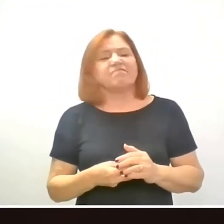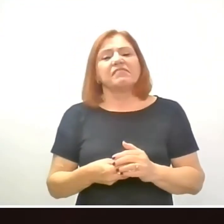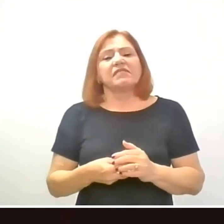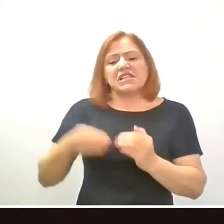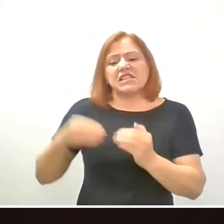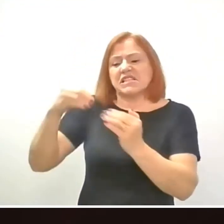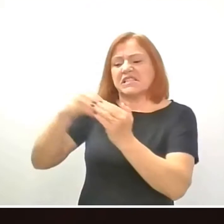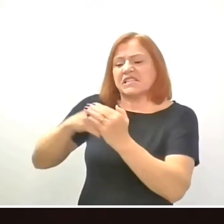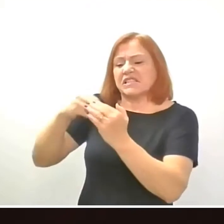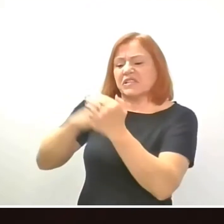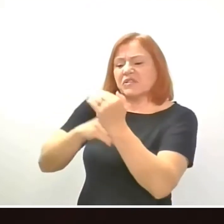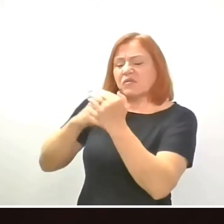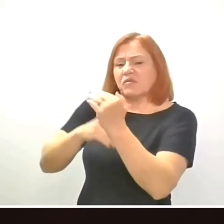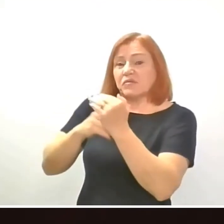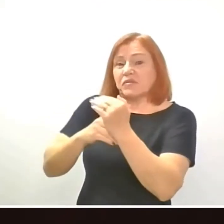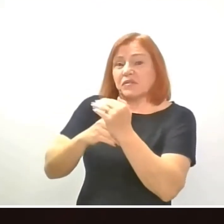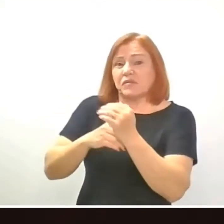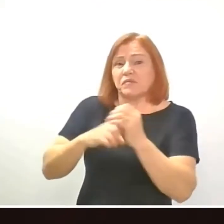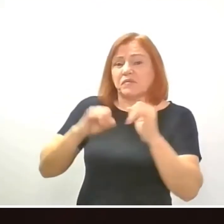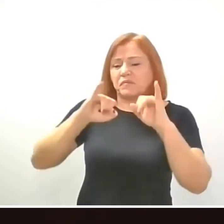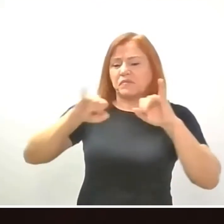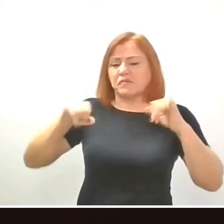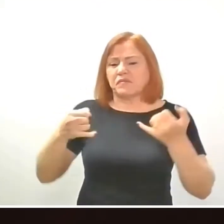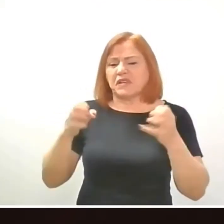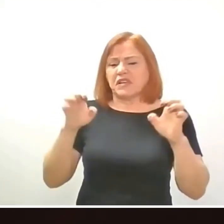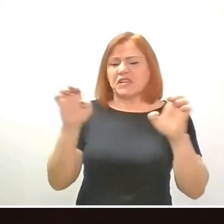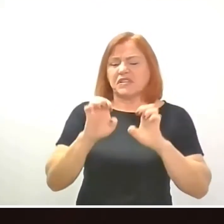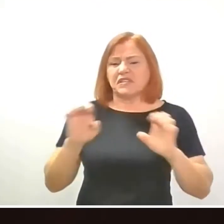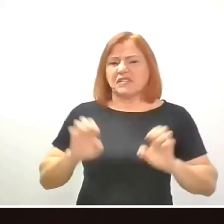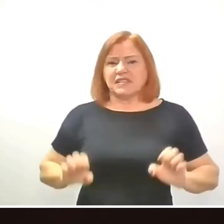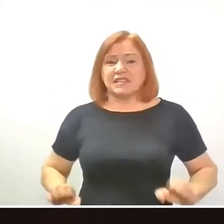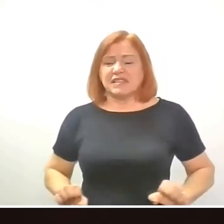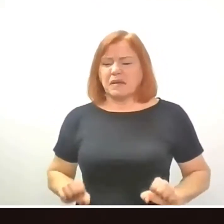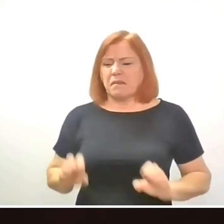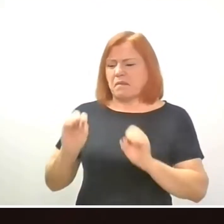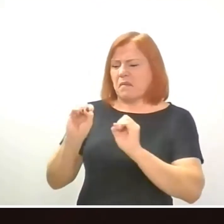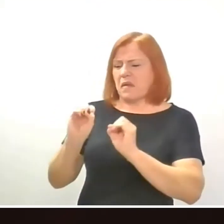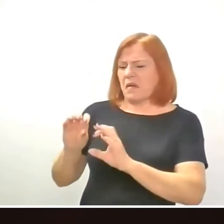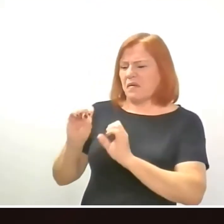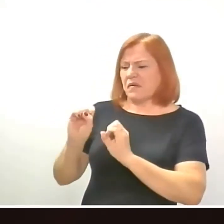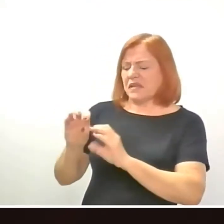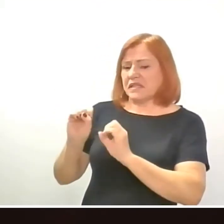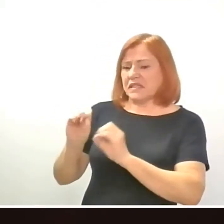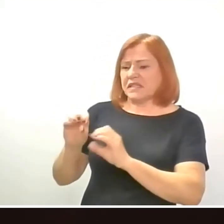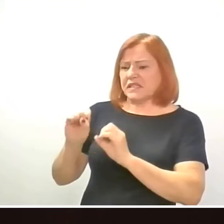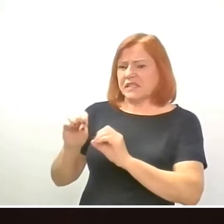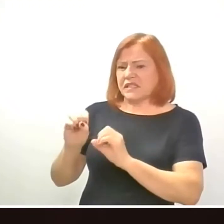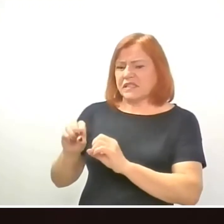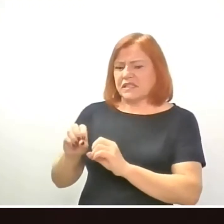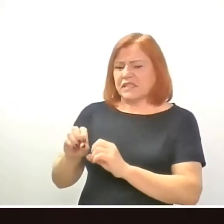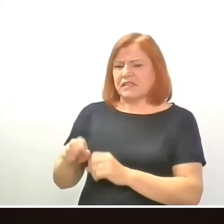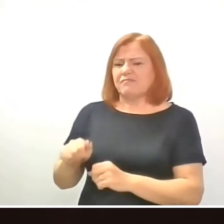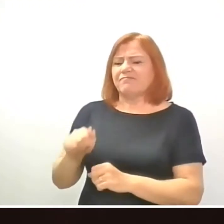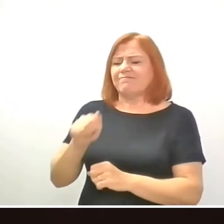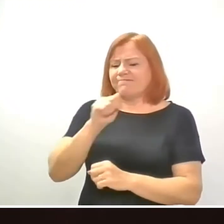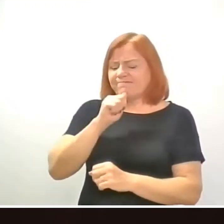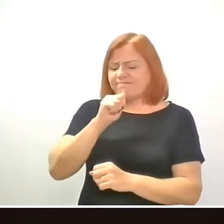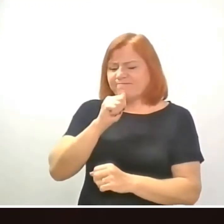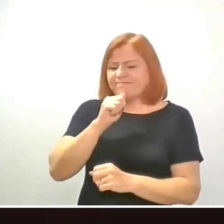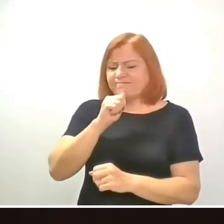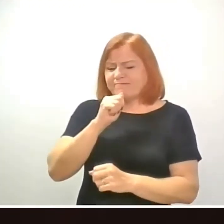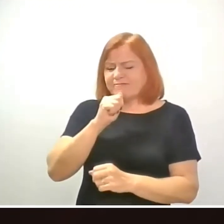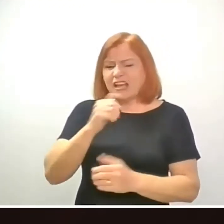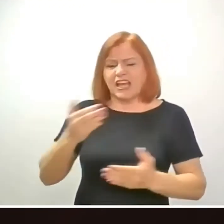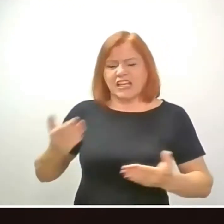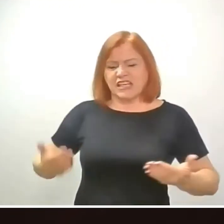Jezabel não somente ensinou, ainda seduziu os servos do Senhor a